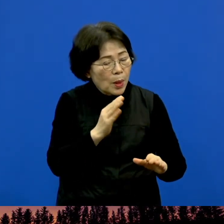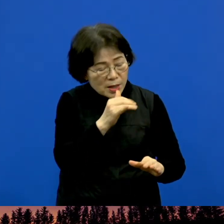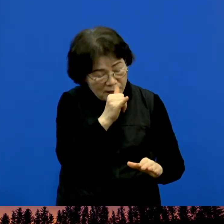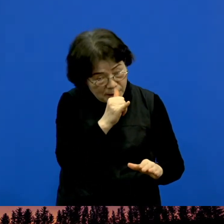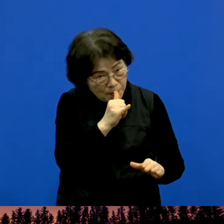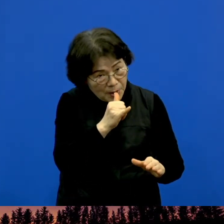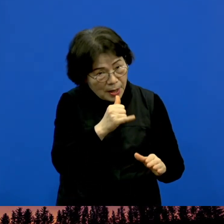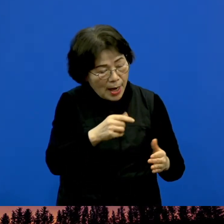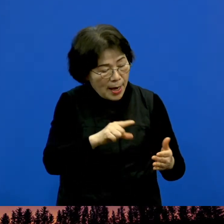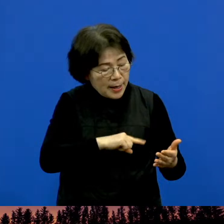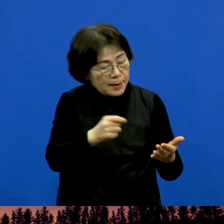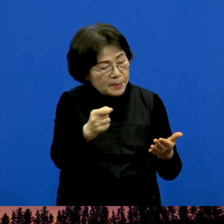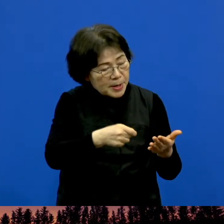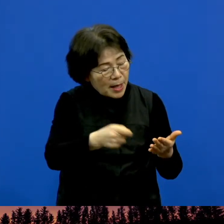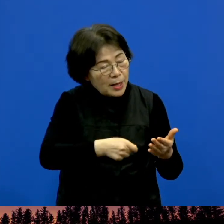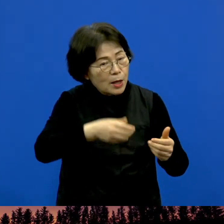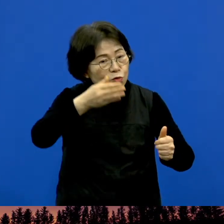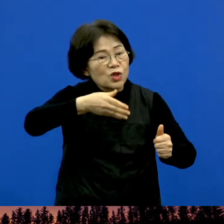사인하라고 사인.